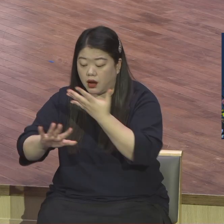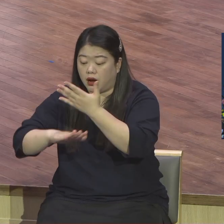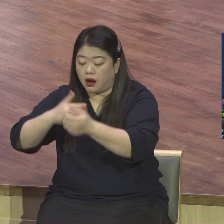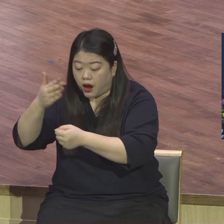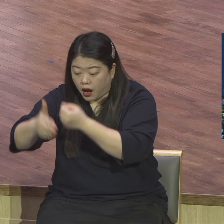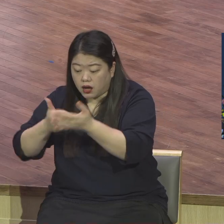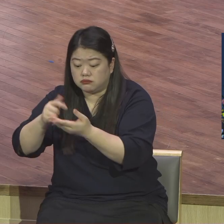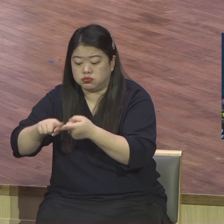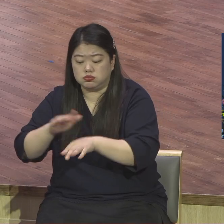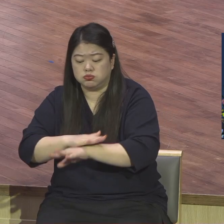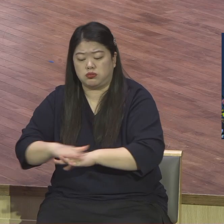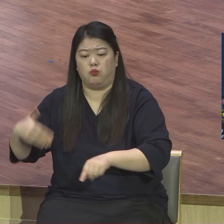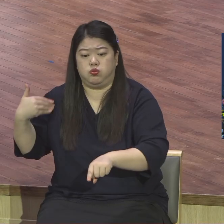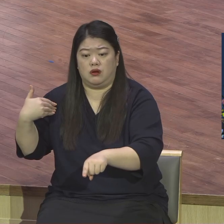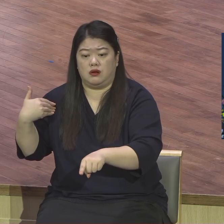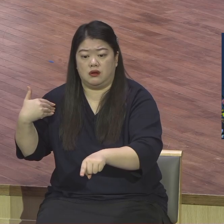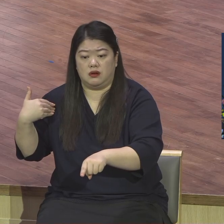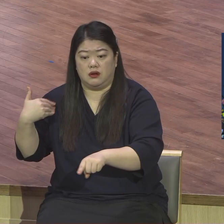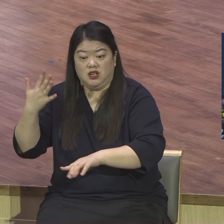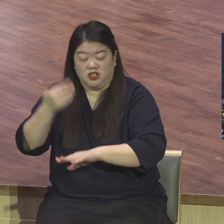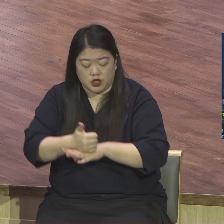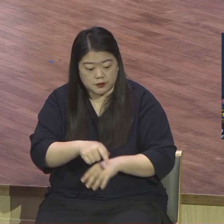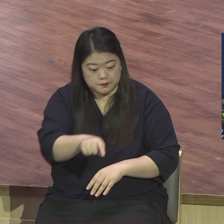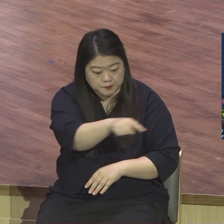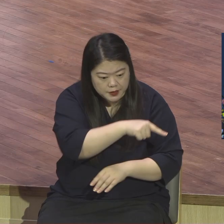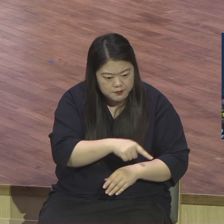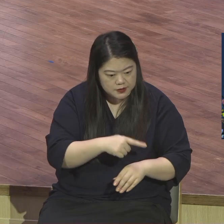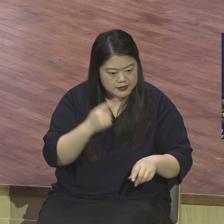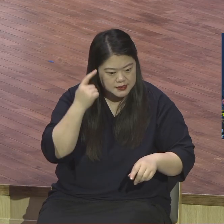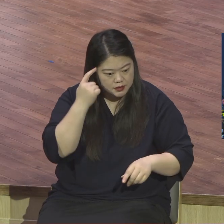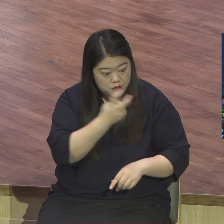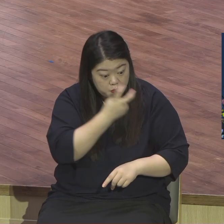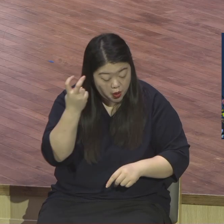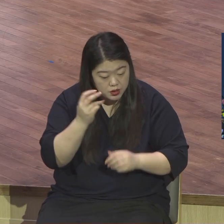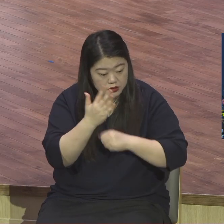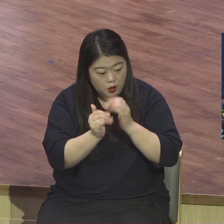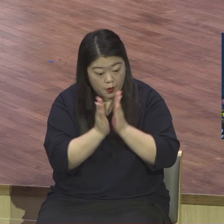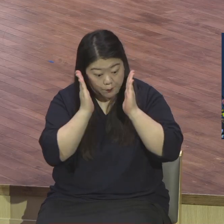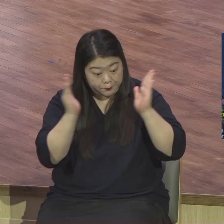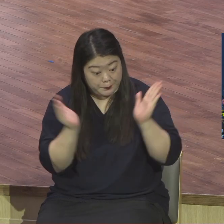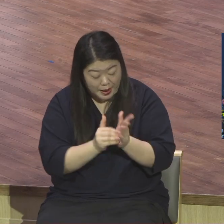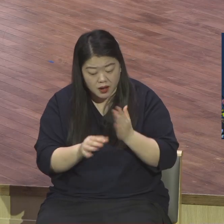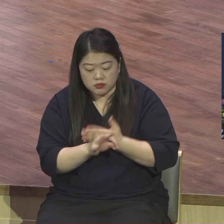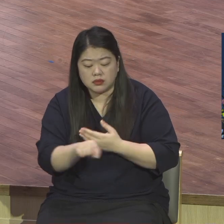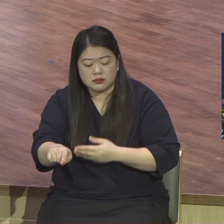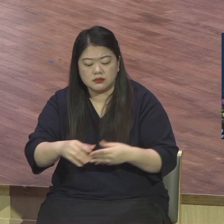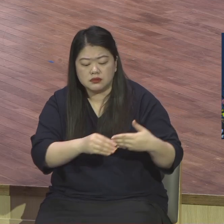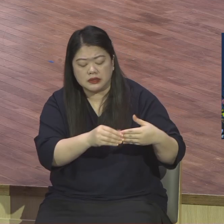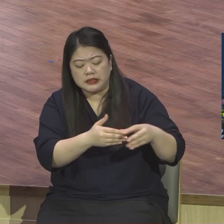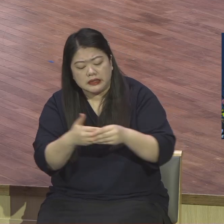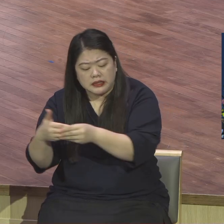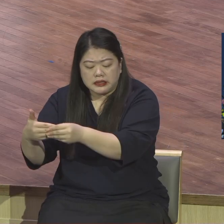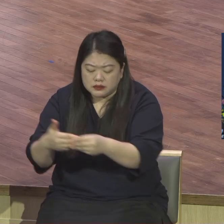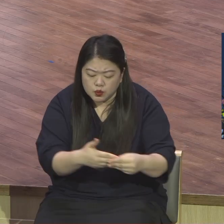그리스도가 오신 이후로는 더 이상 사람에게 율법의 영향을 미칠 수가 없게 되어